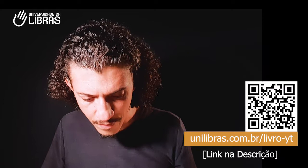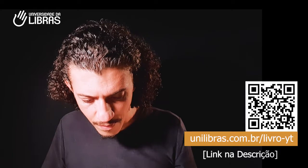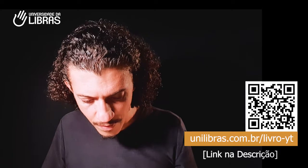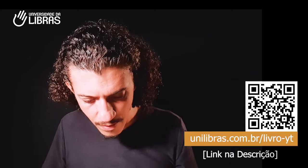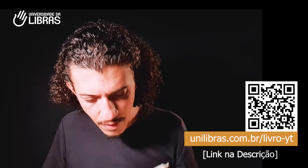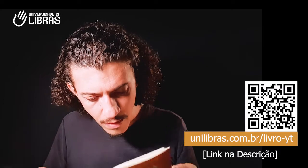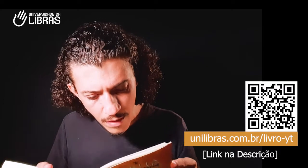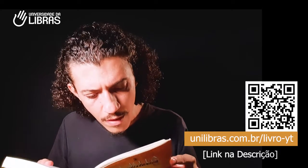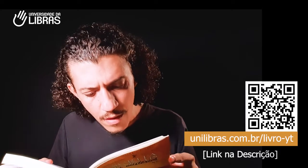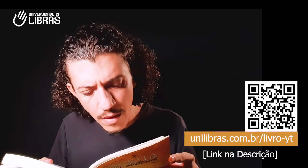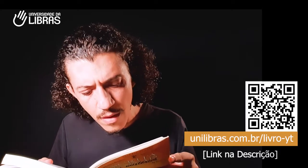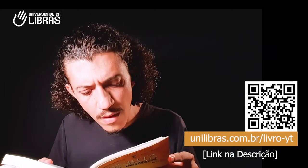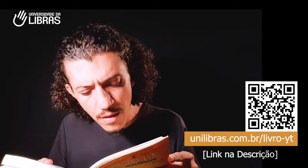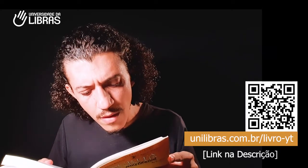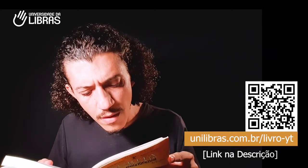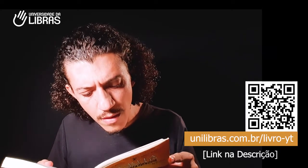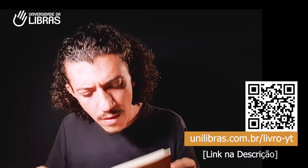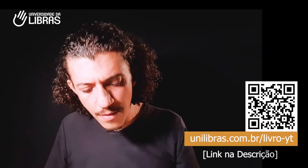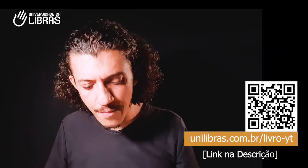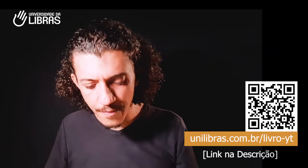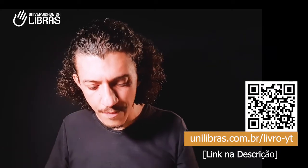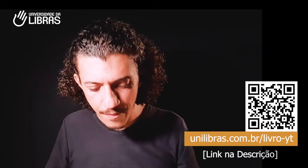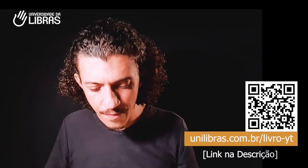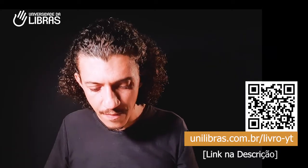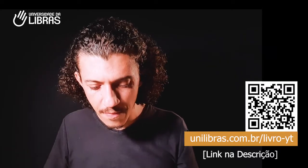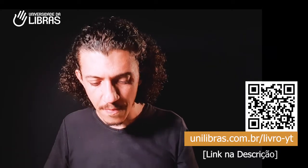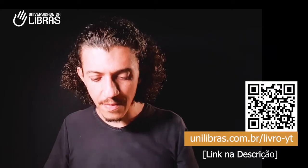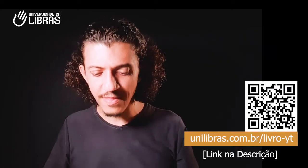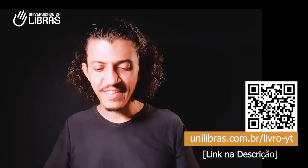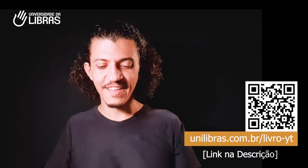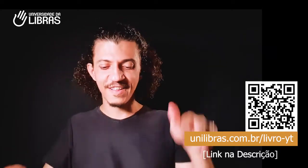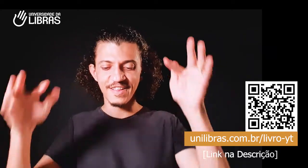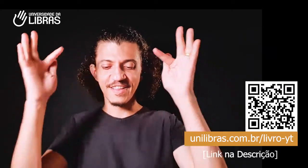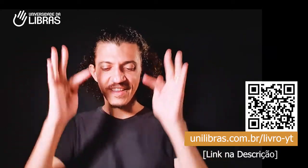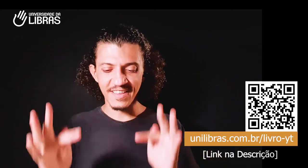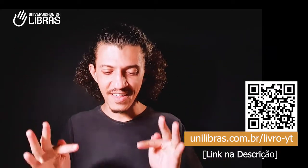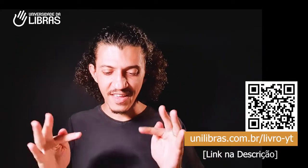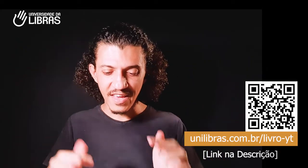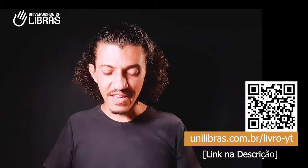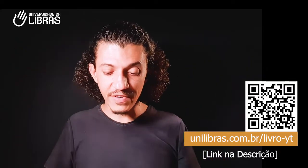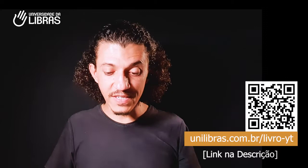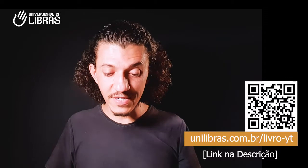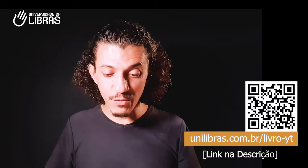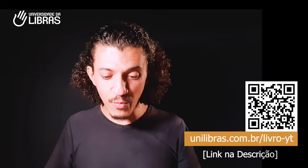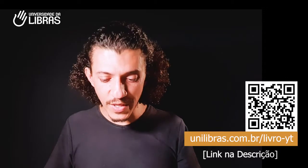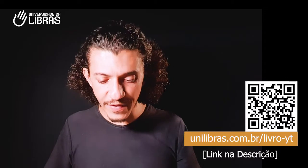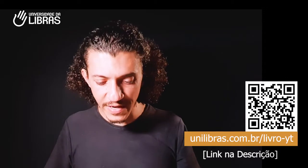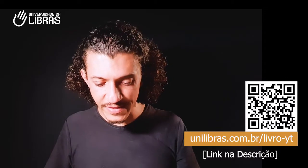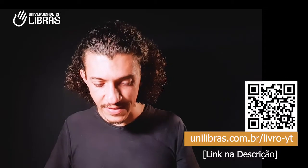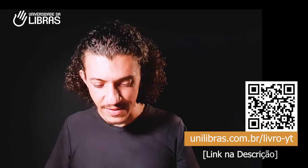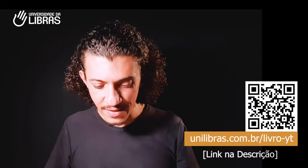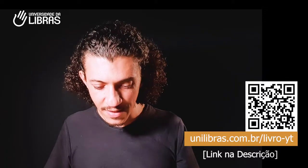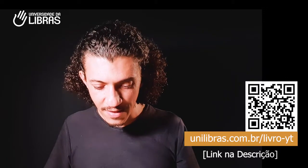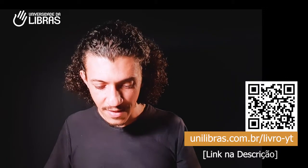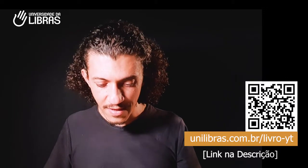E aí G1 e se vocês sejam muito felizes